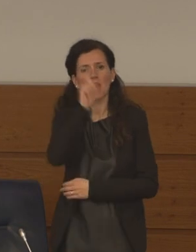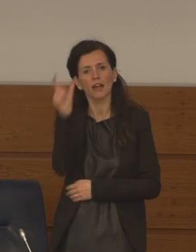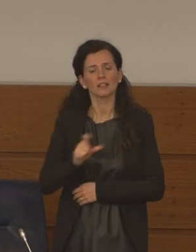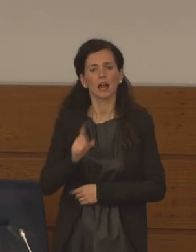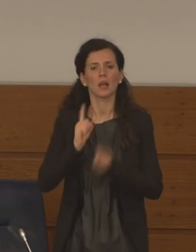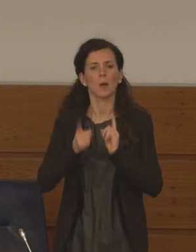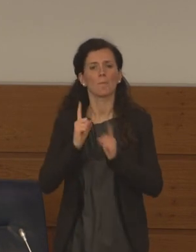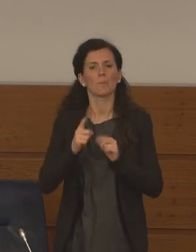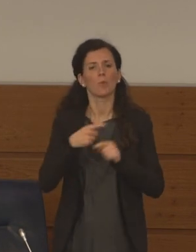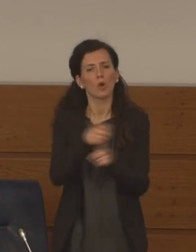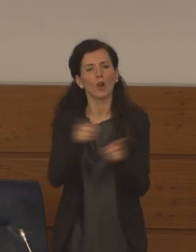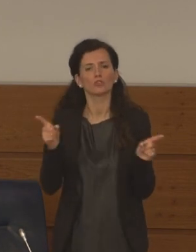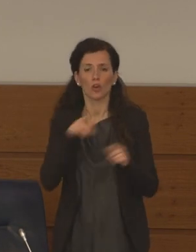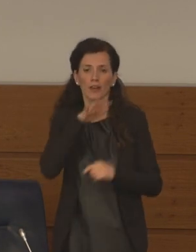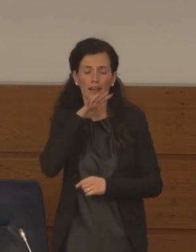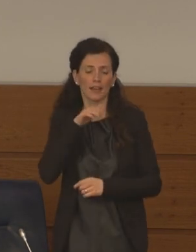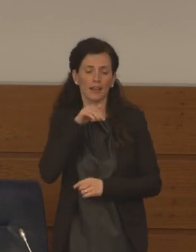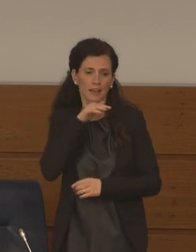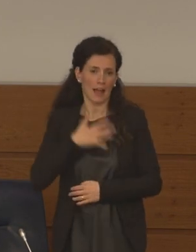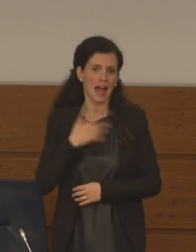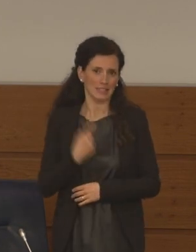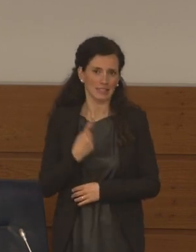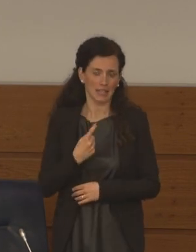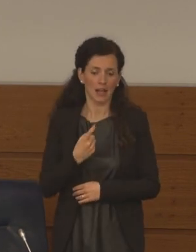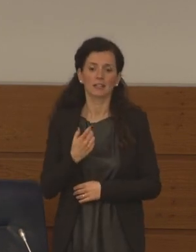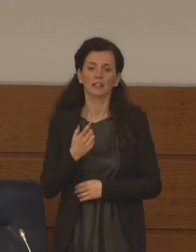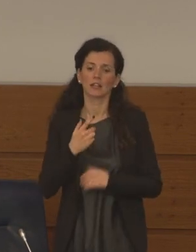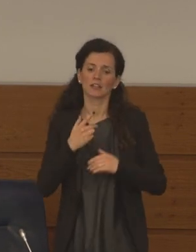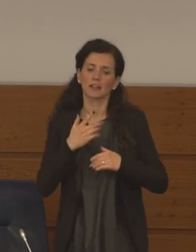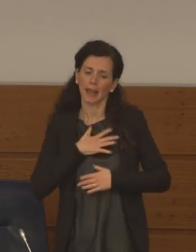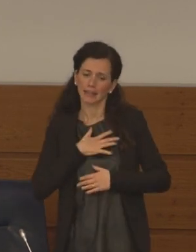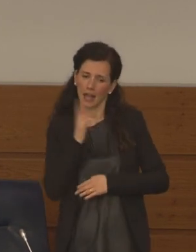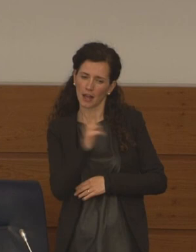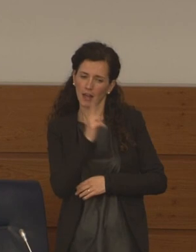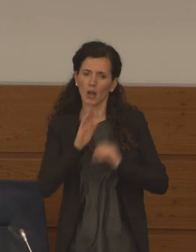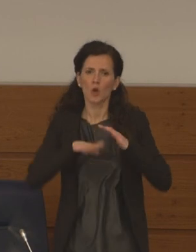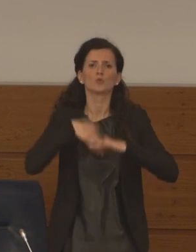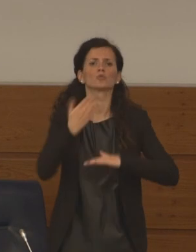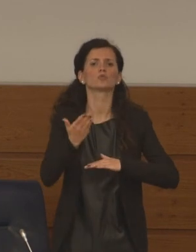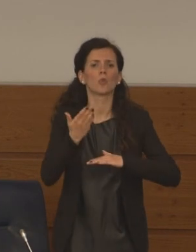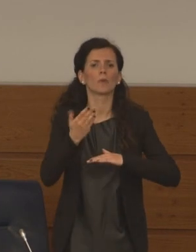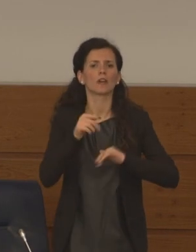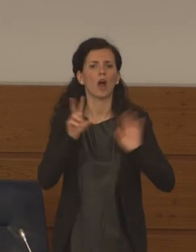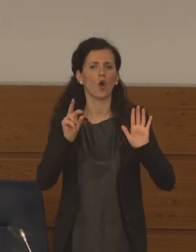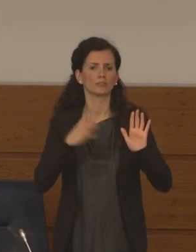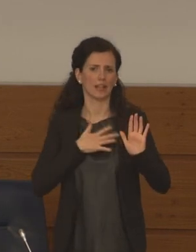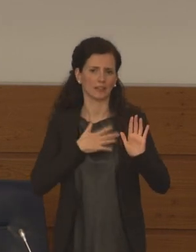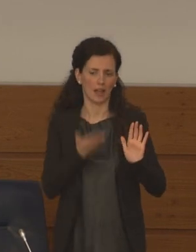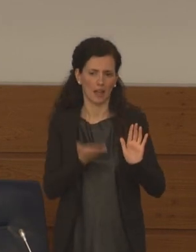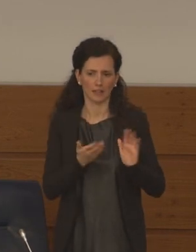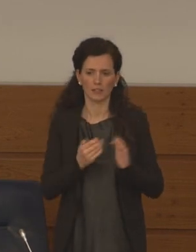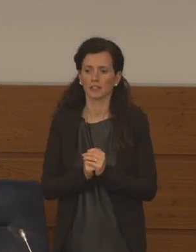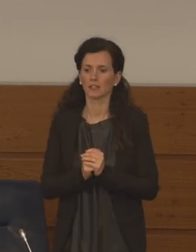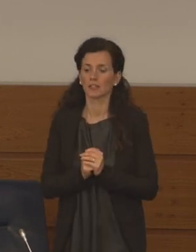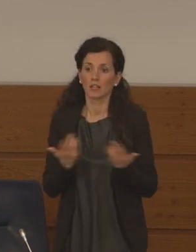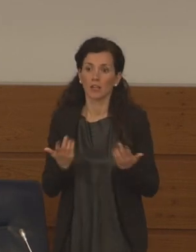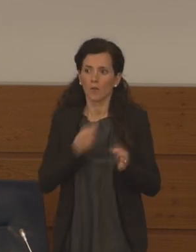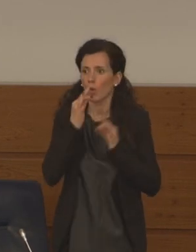tant'è vero che l'età media dei decessi è superiore agli 80 anni il che non è una consolazione